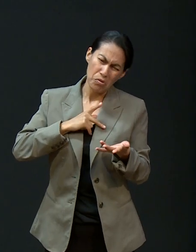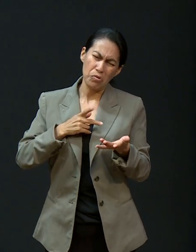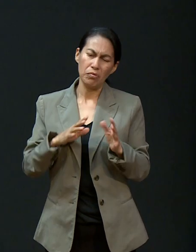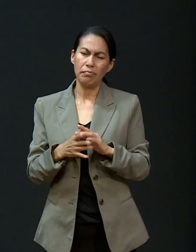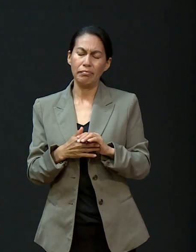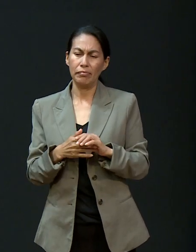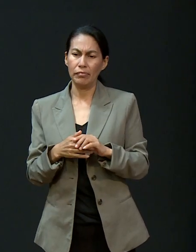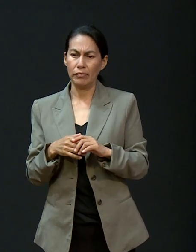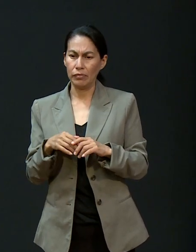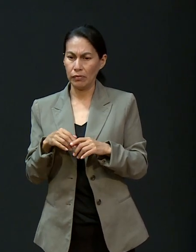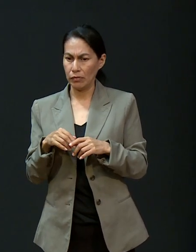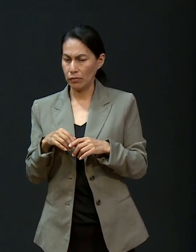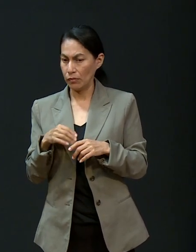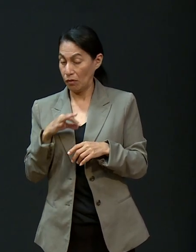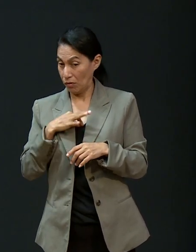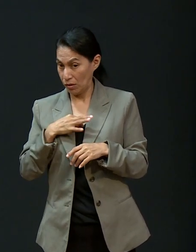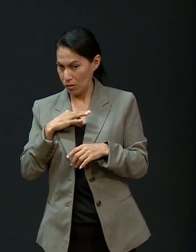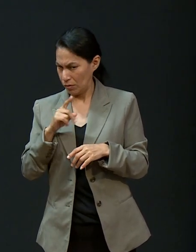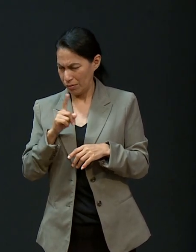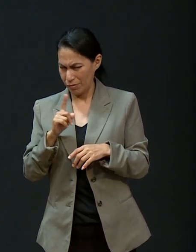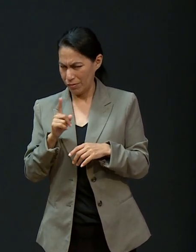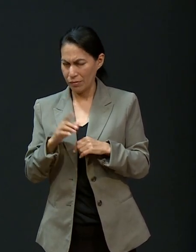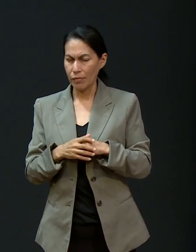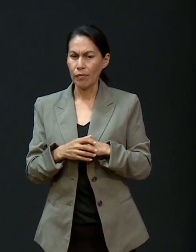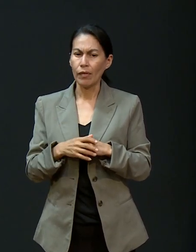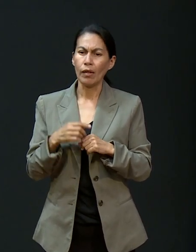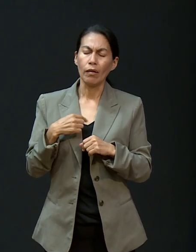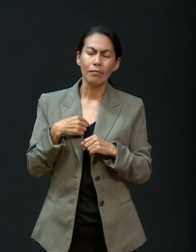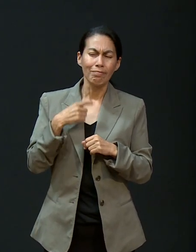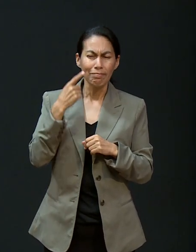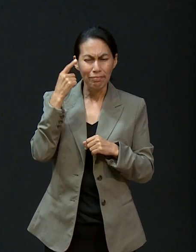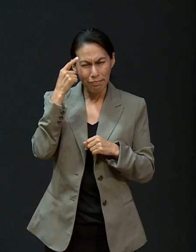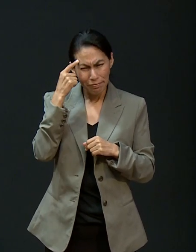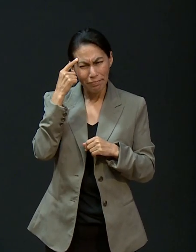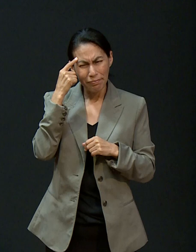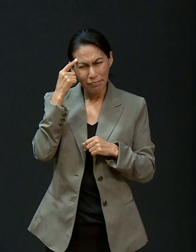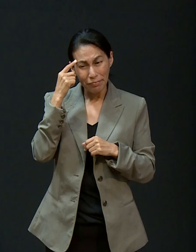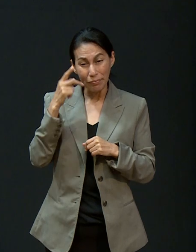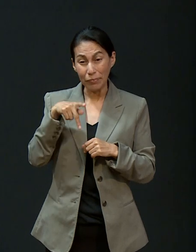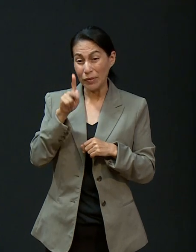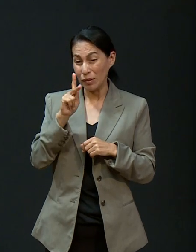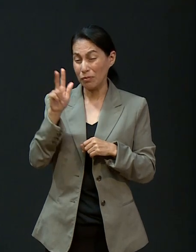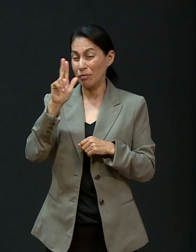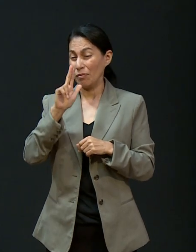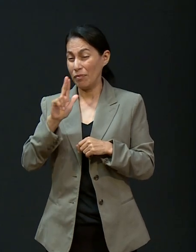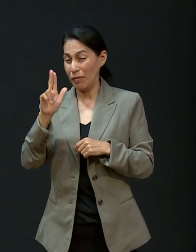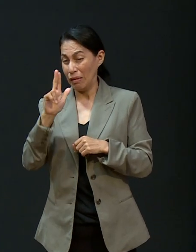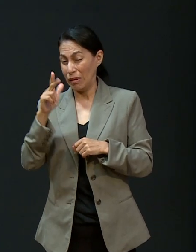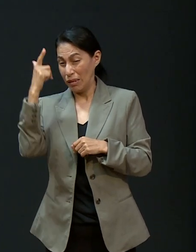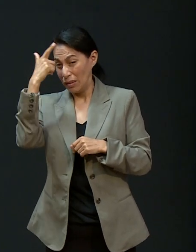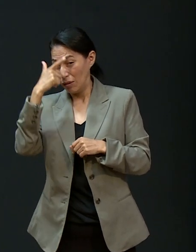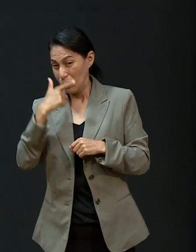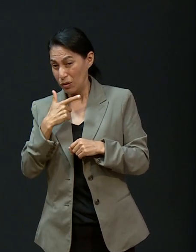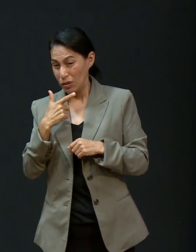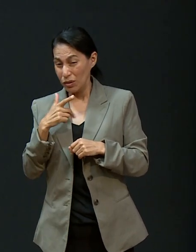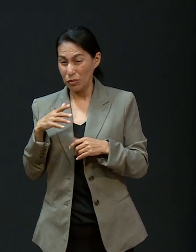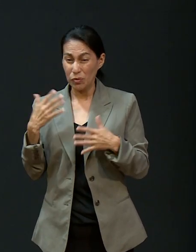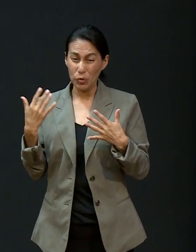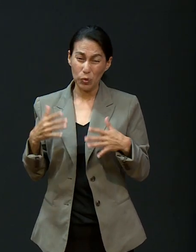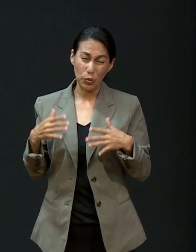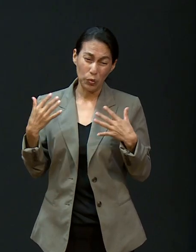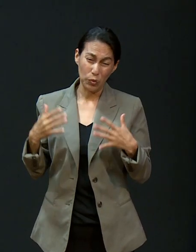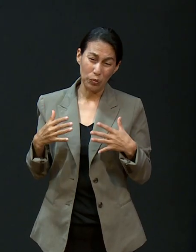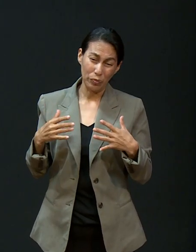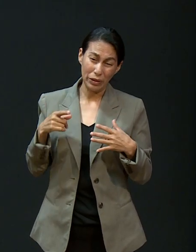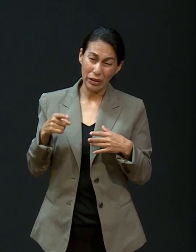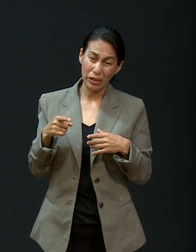que sea de la cirugía. Yo seguí observando, pero cuando fue en la noche de martes, él